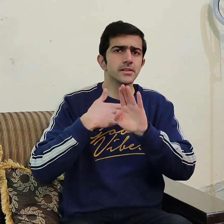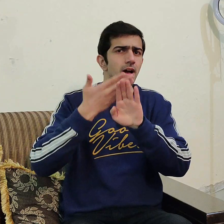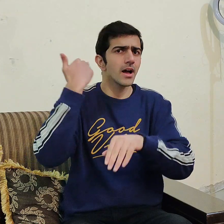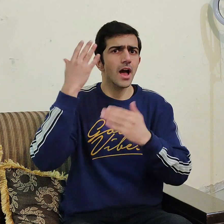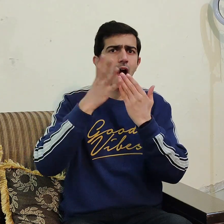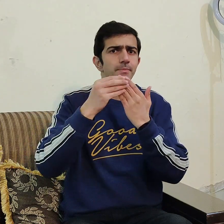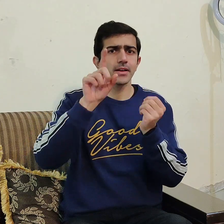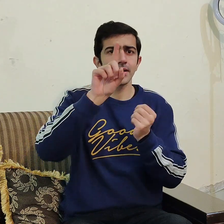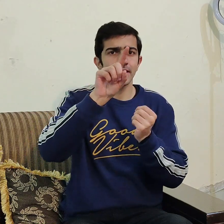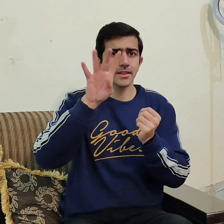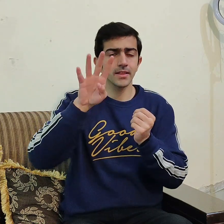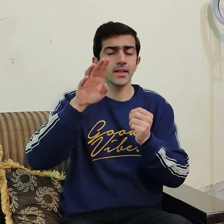होता हूँ। और अभी